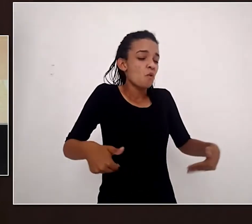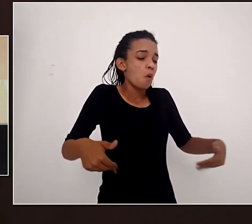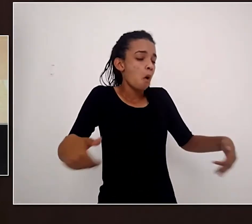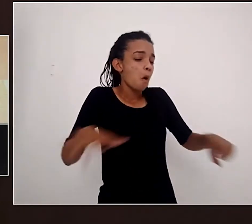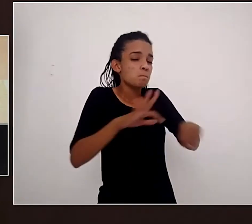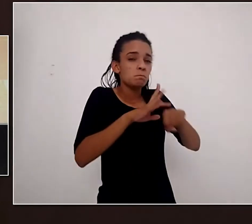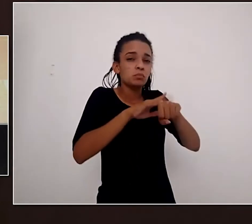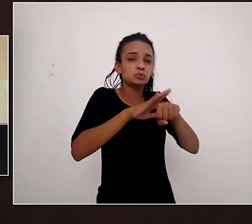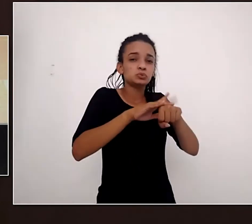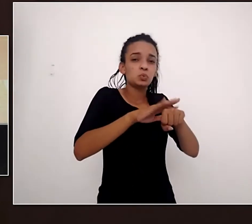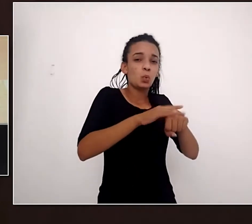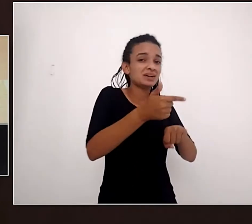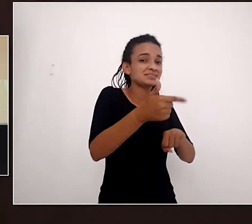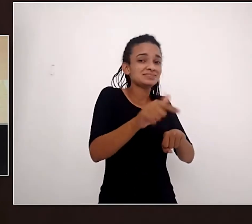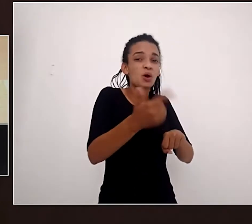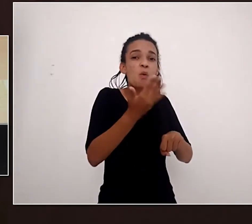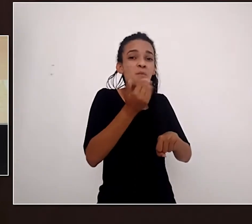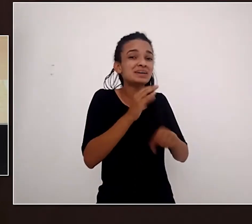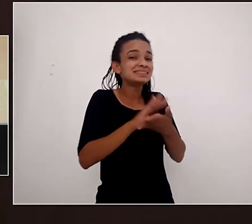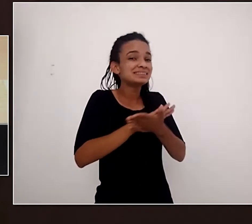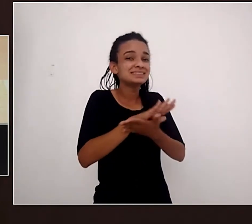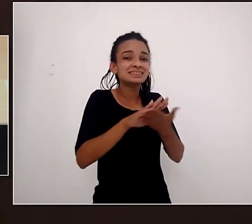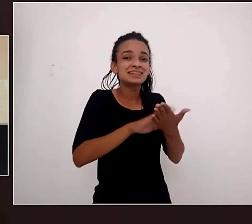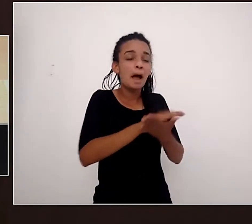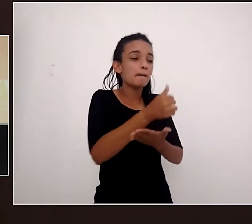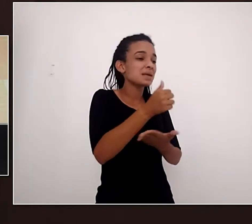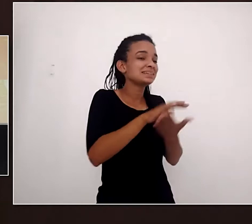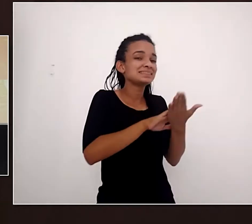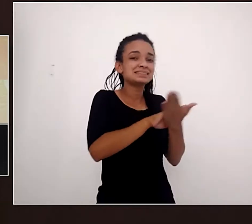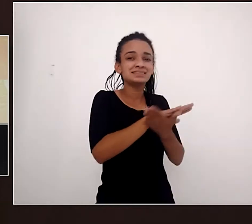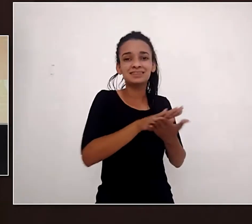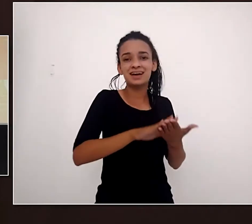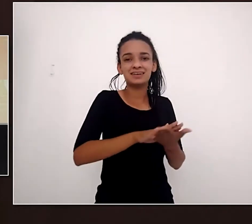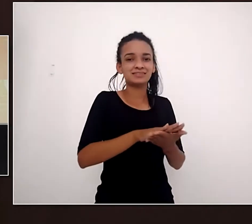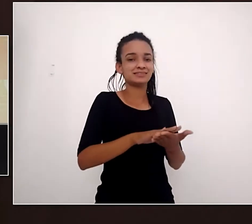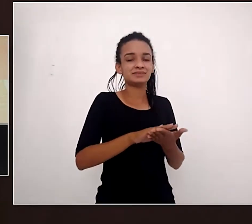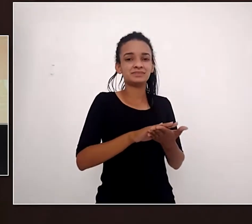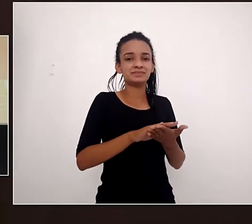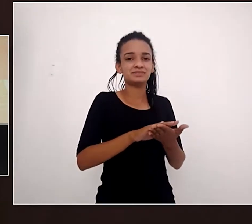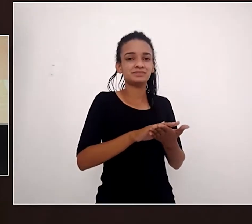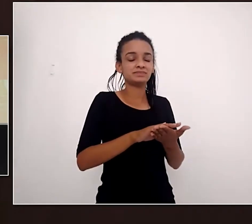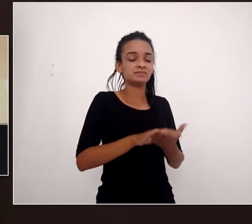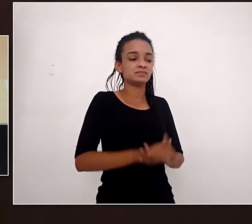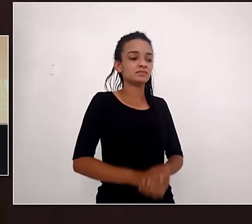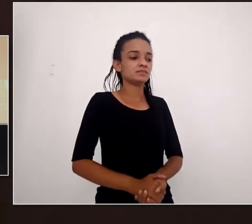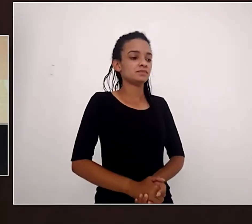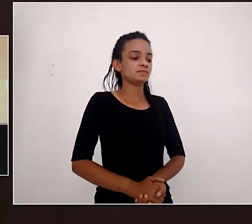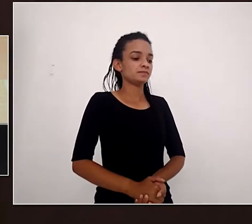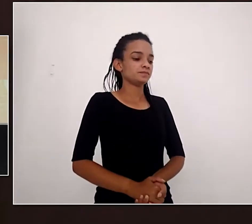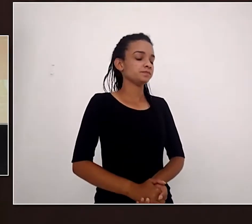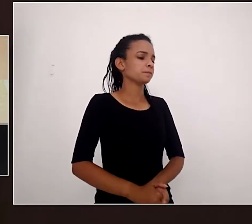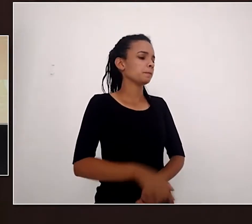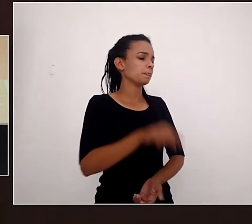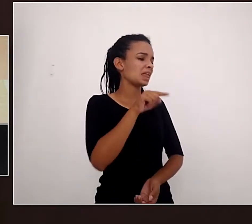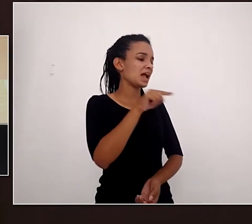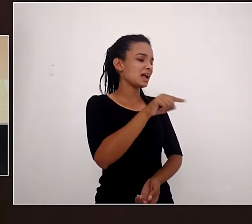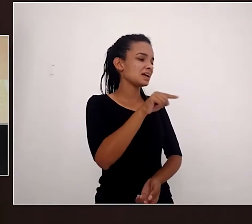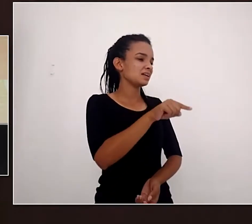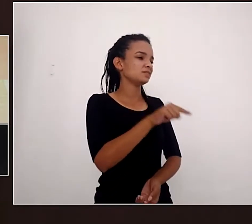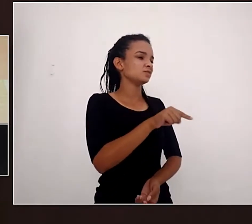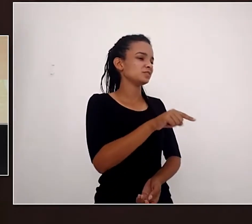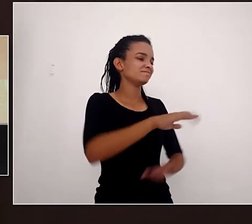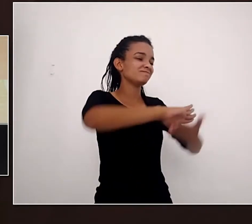tinha comida, não tinha bebida, aquela coisa toda. E não deixarão em ti pedra sobre pedra, porque